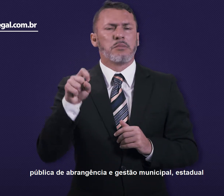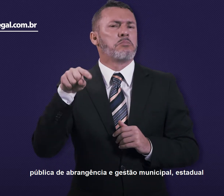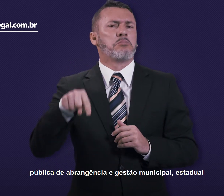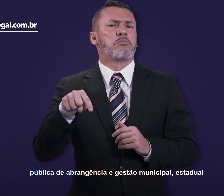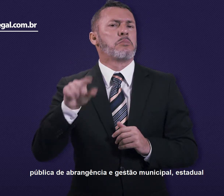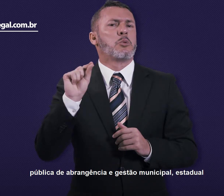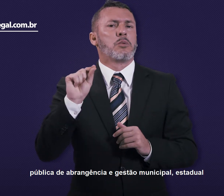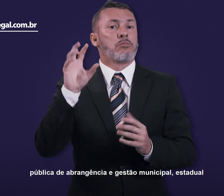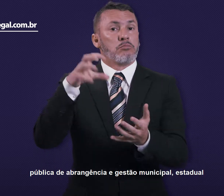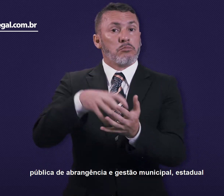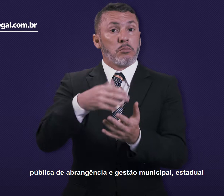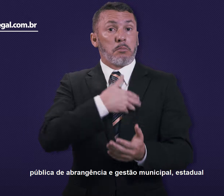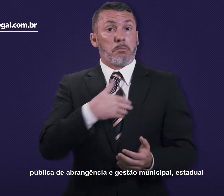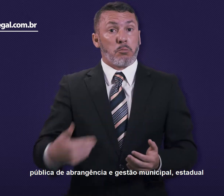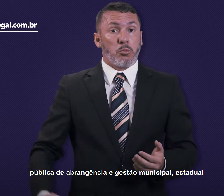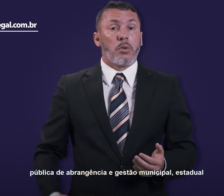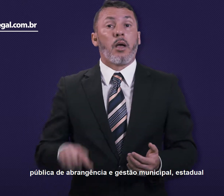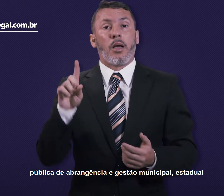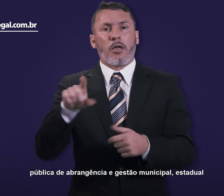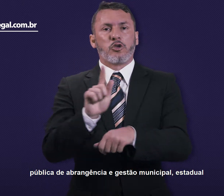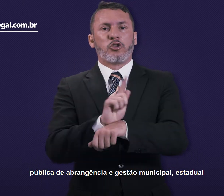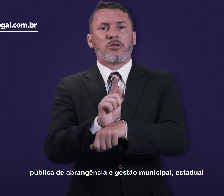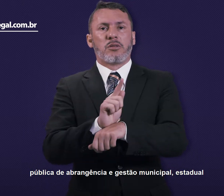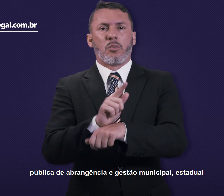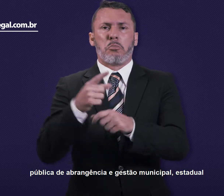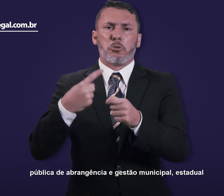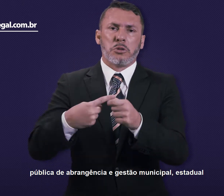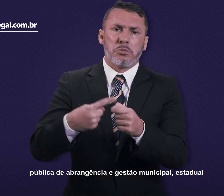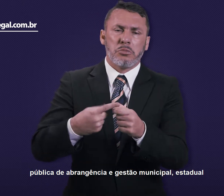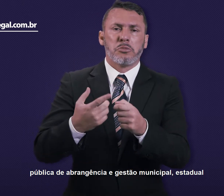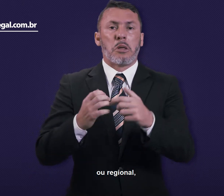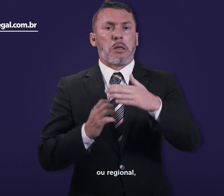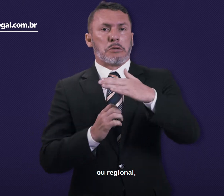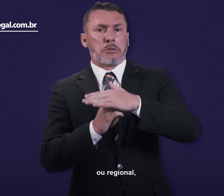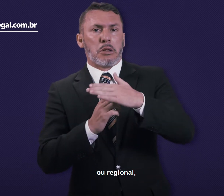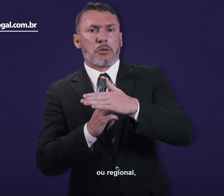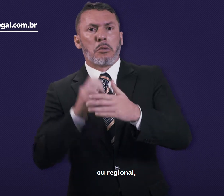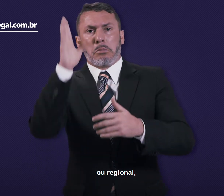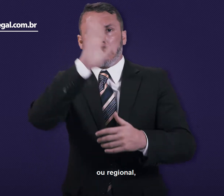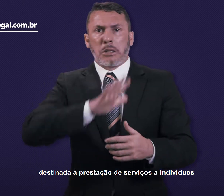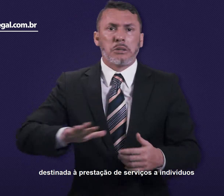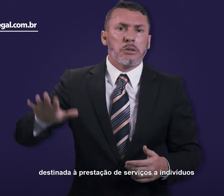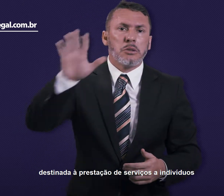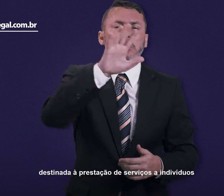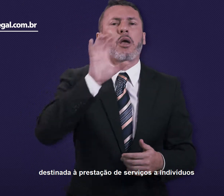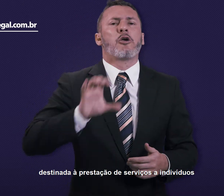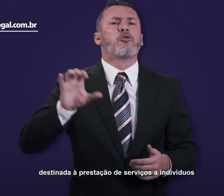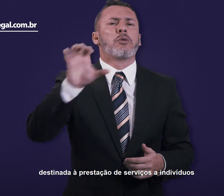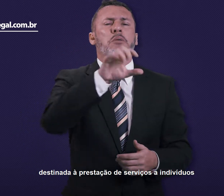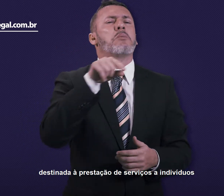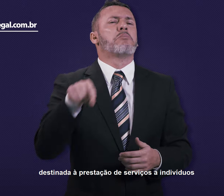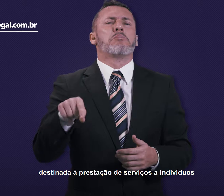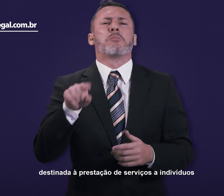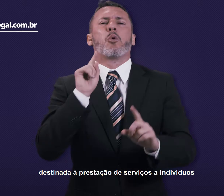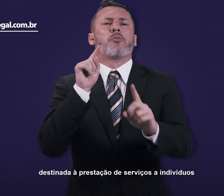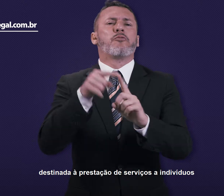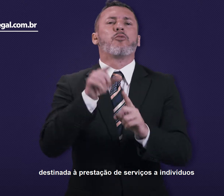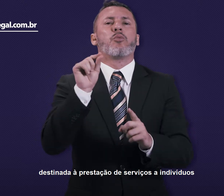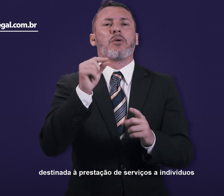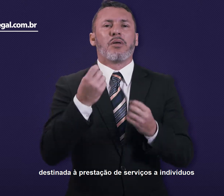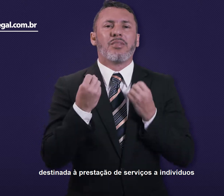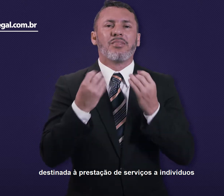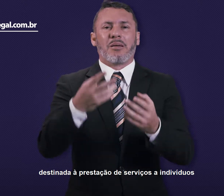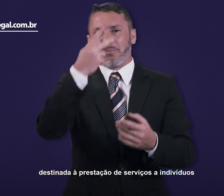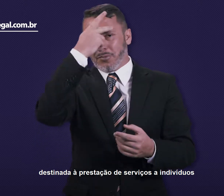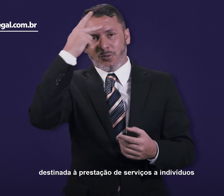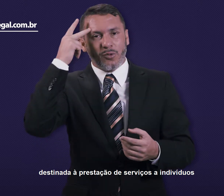unidade pública de abrangência e gestão municipal, estadual ou regional, destinada à prestação de